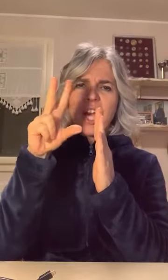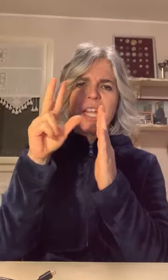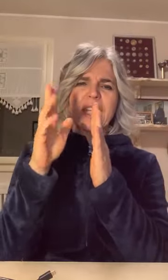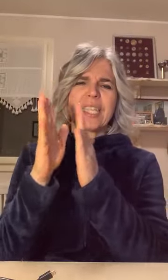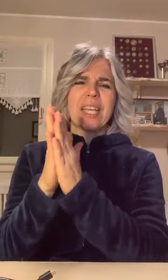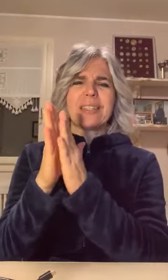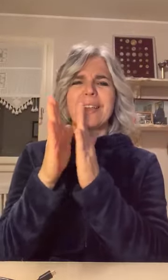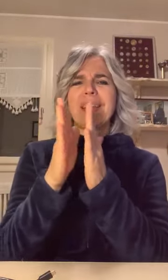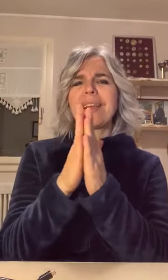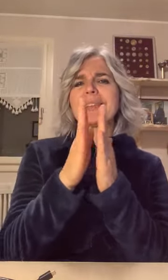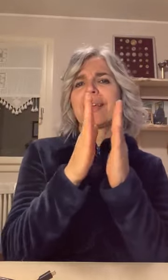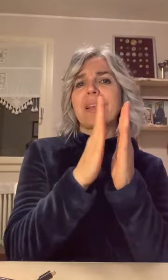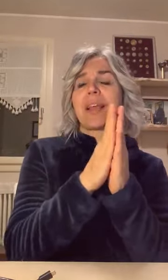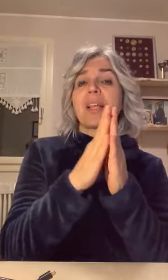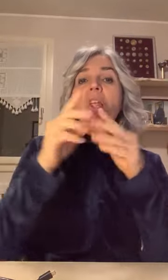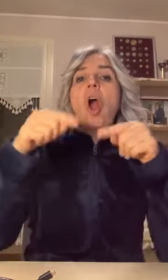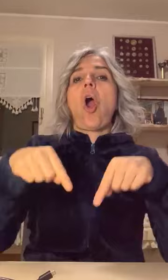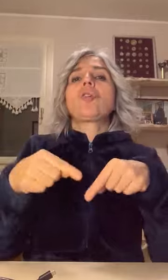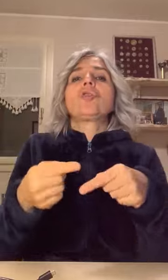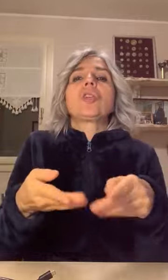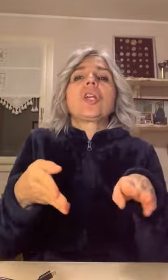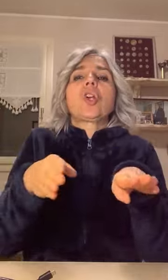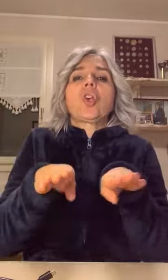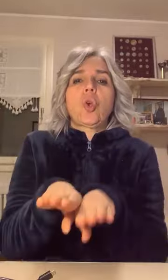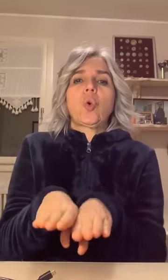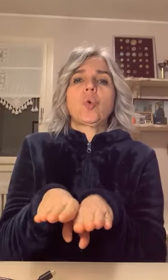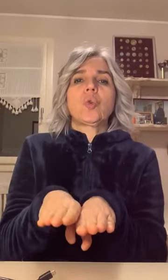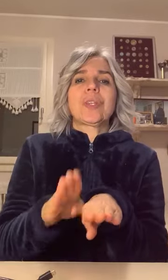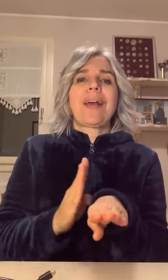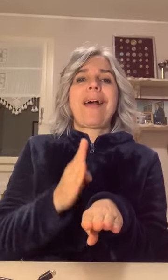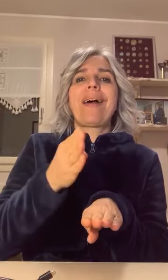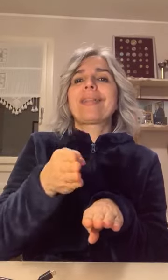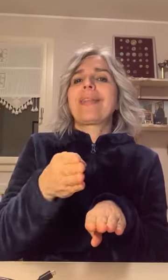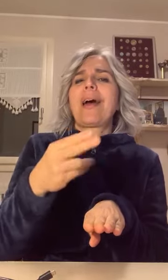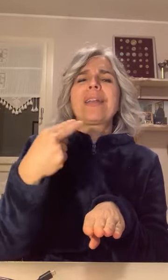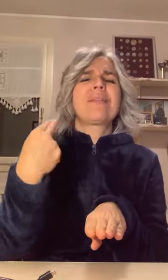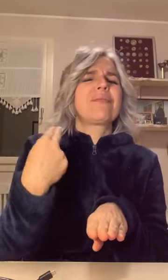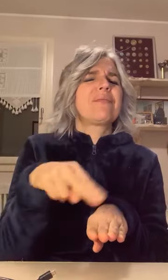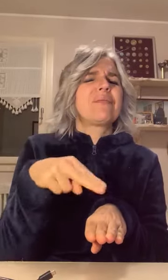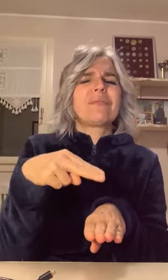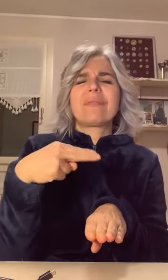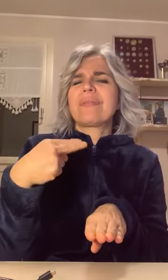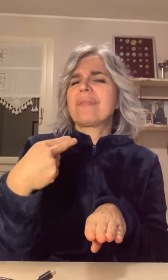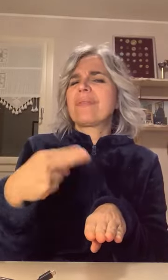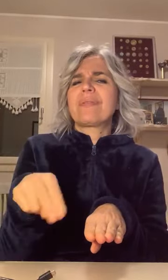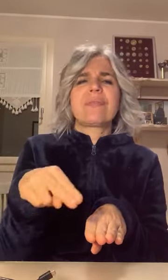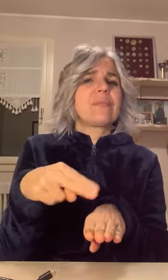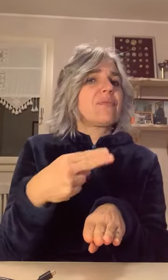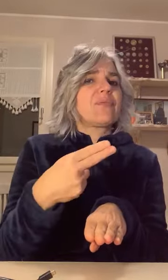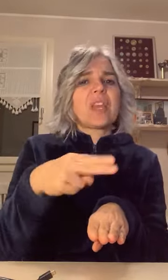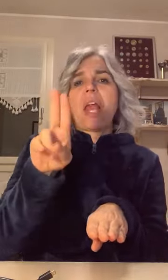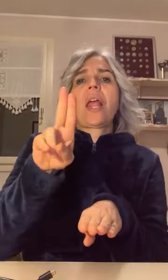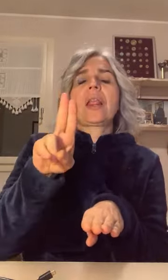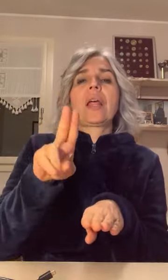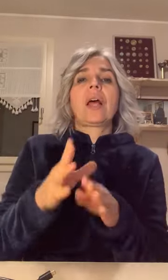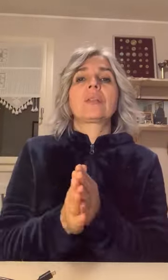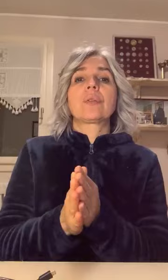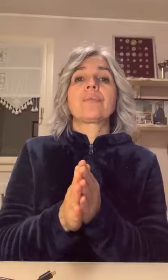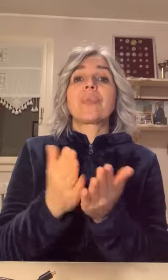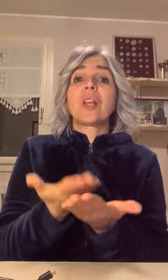sono state chiuse, non si può andare. E allora il Signore che cosa ha fatto? Ha chiuso i locali di culto e ha aperto